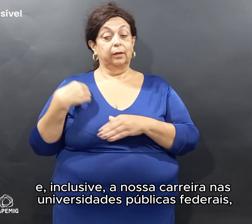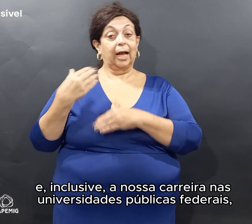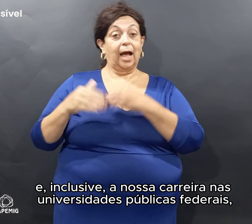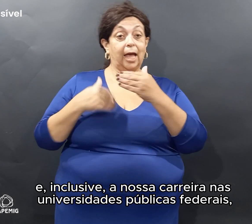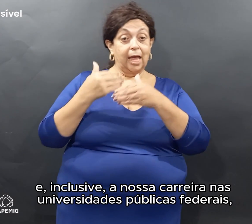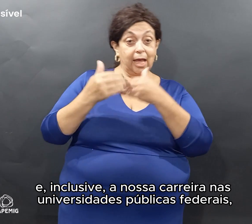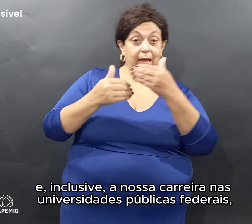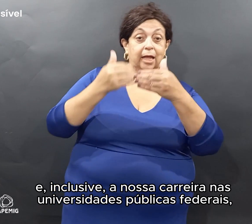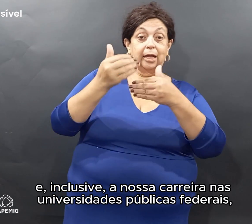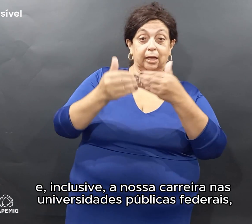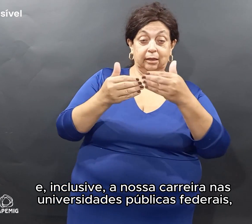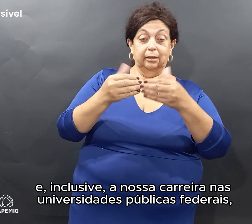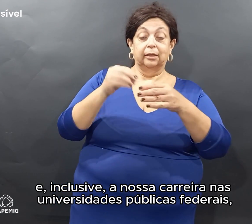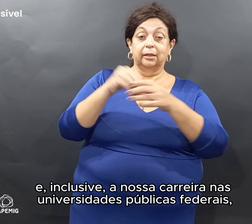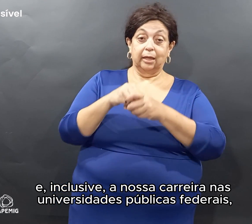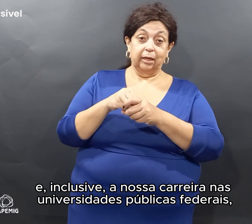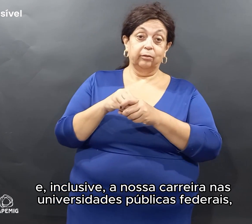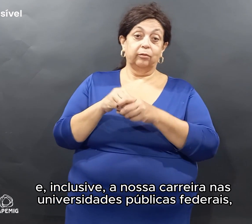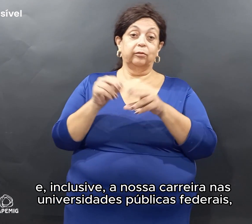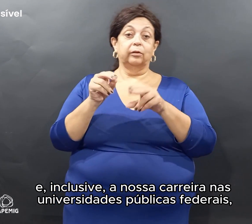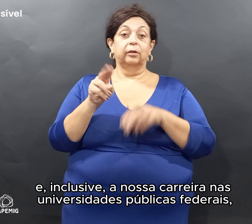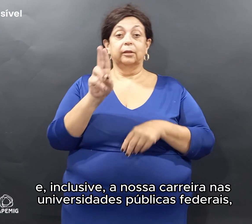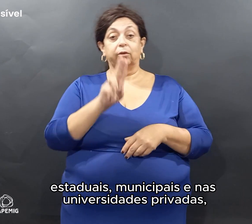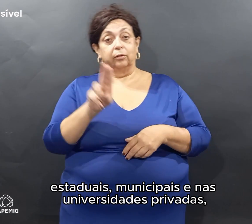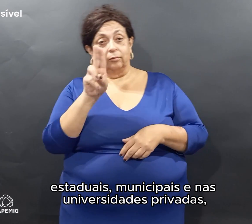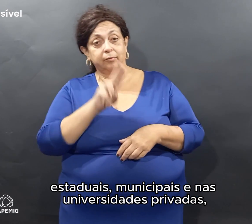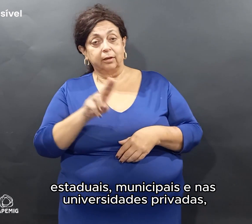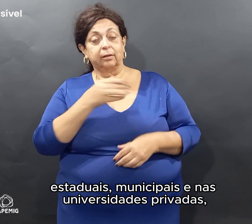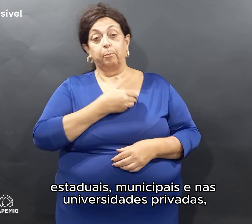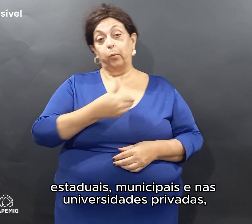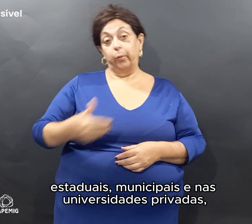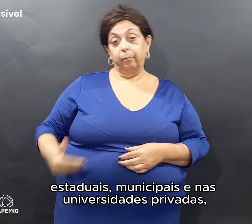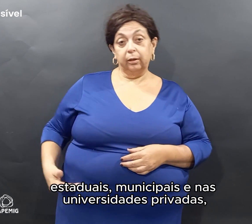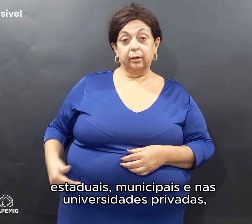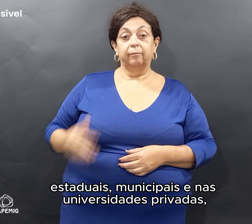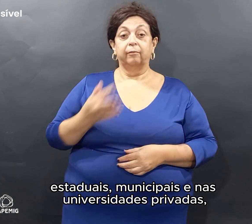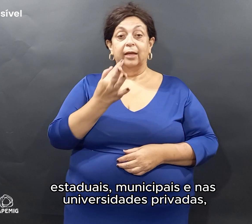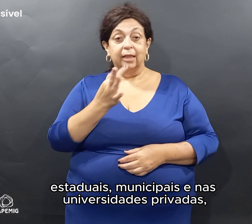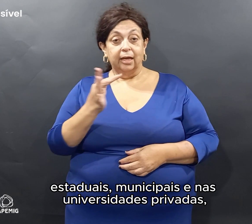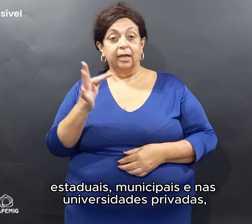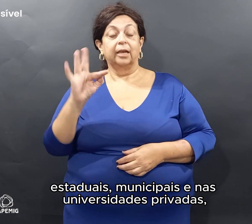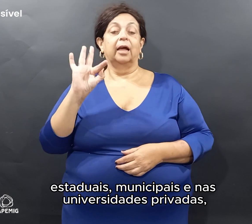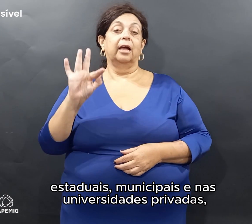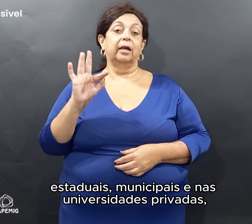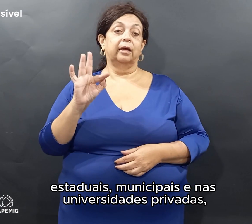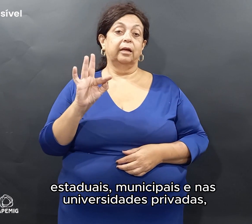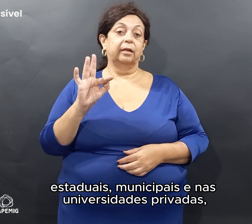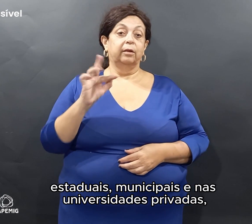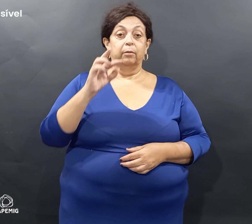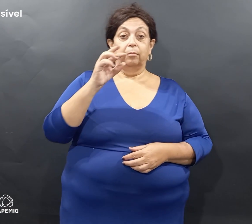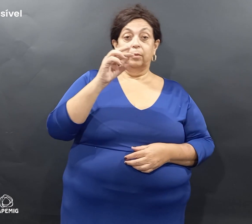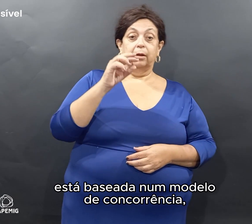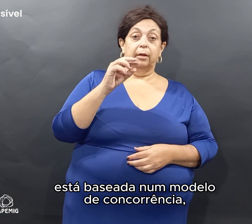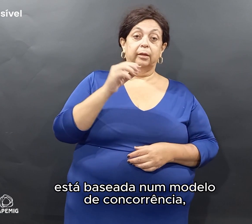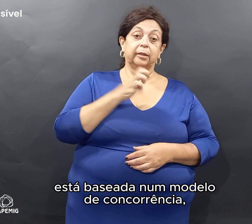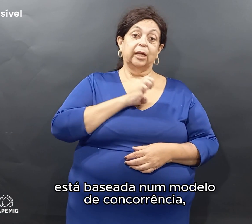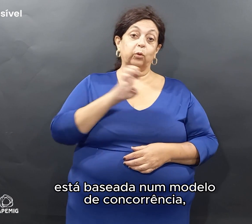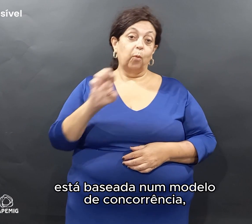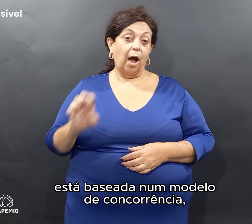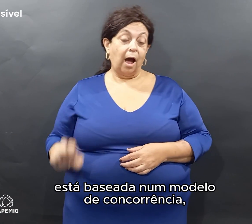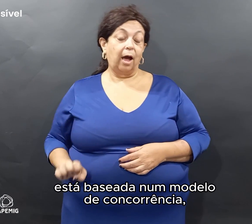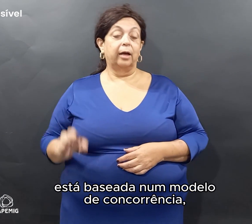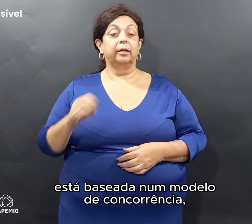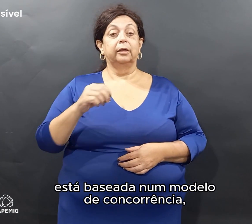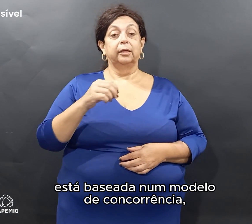nas universidades públicas, federais, estaduais, municipais e nas universidades privadas, está baseada